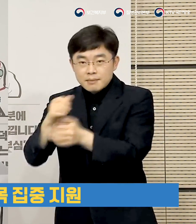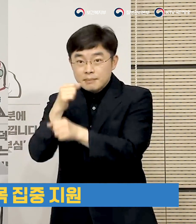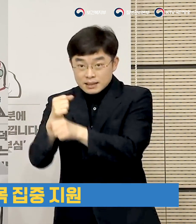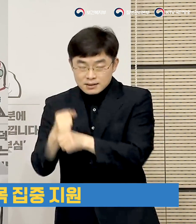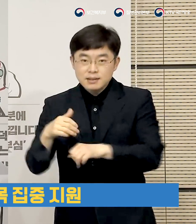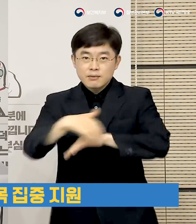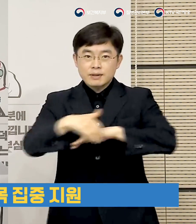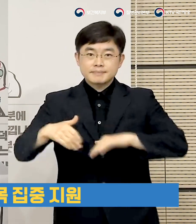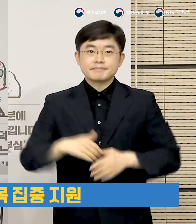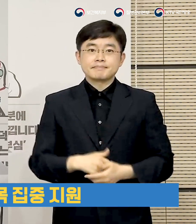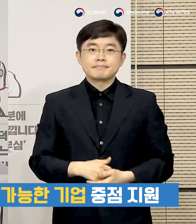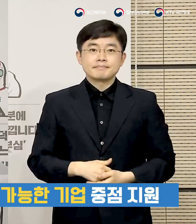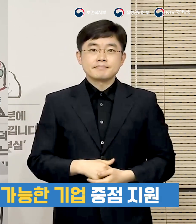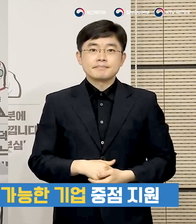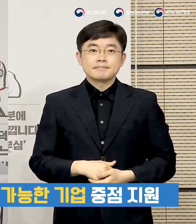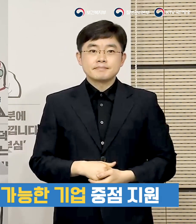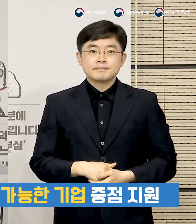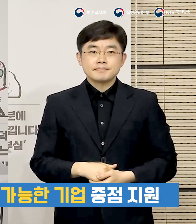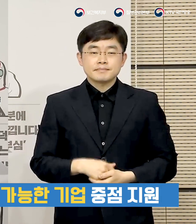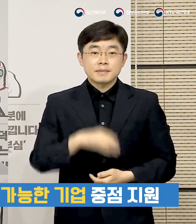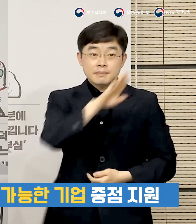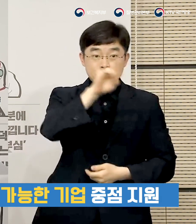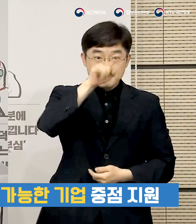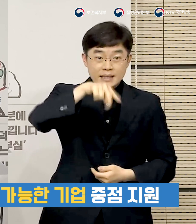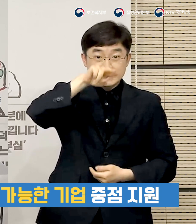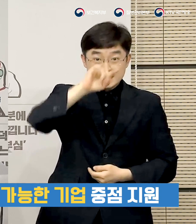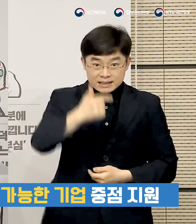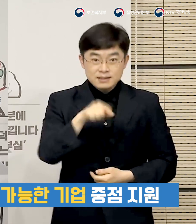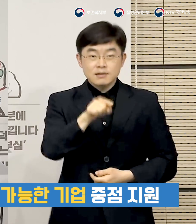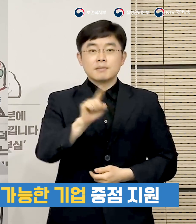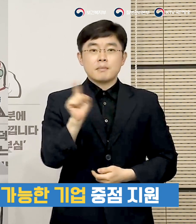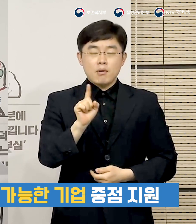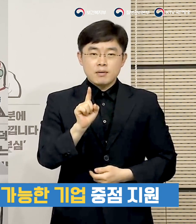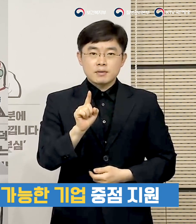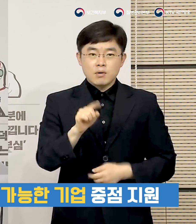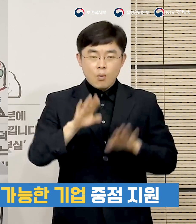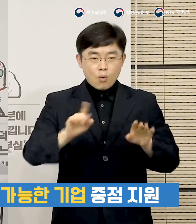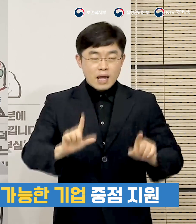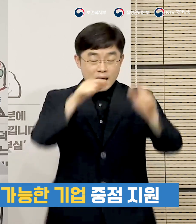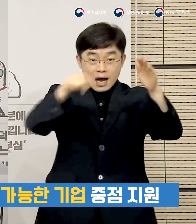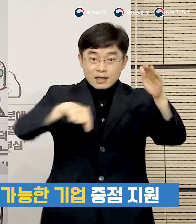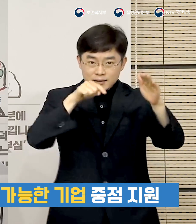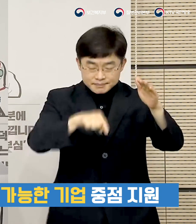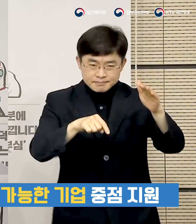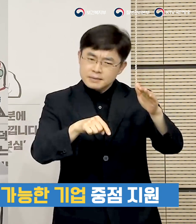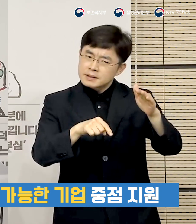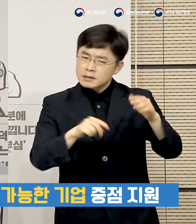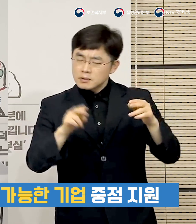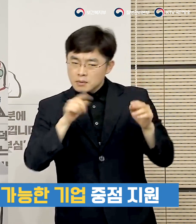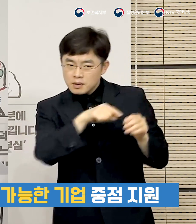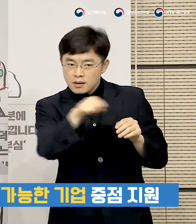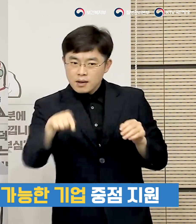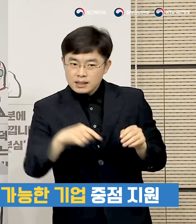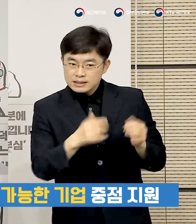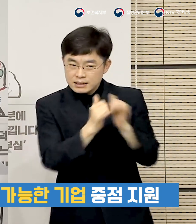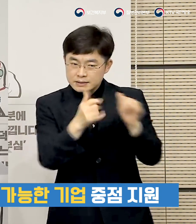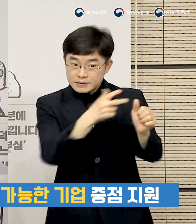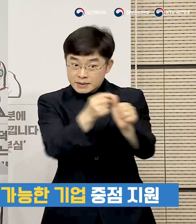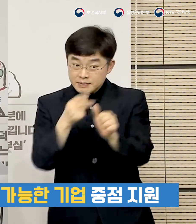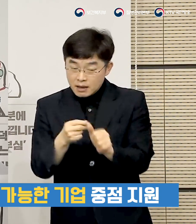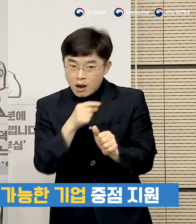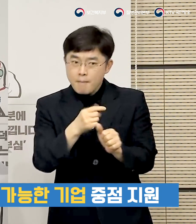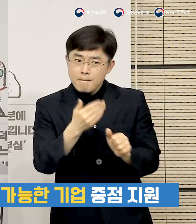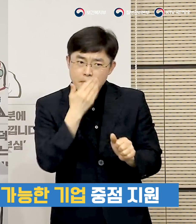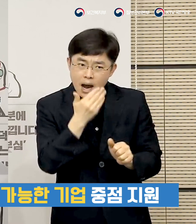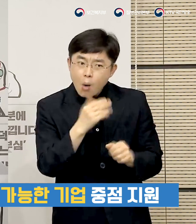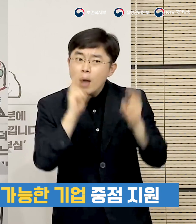지원하기로 하였습니다. 백신 분야에서는 연내에 임상시험에 진입할 것으로 전망되는 3개